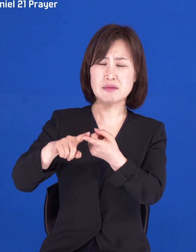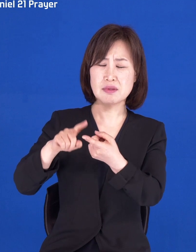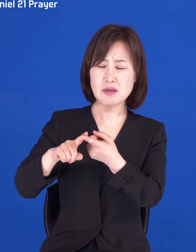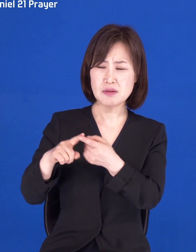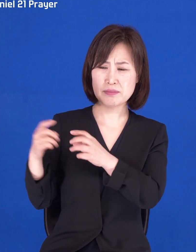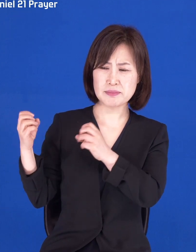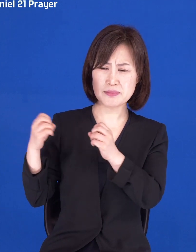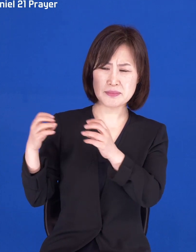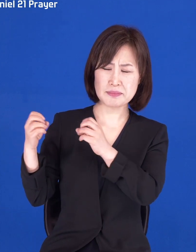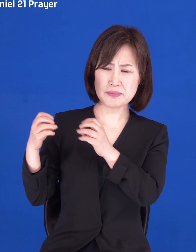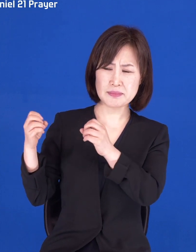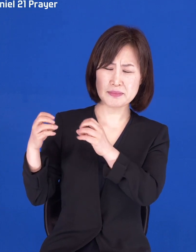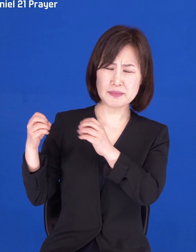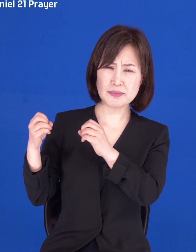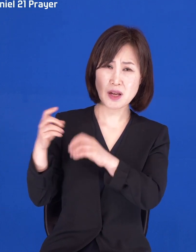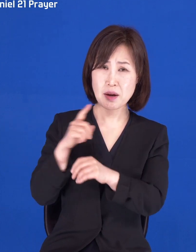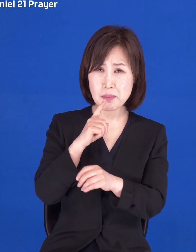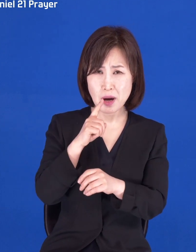수군대기 시작합니다.